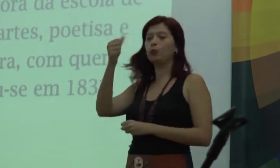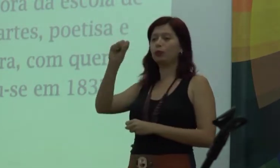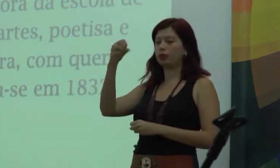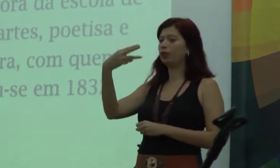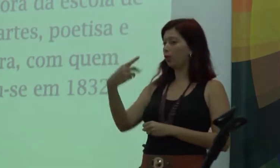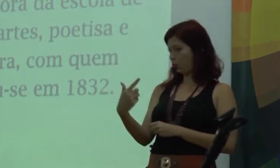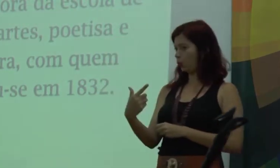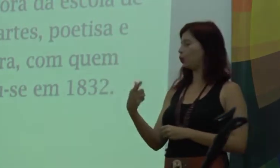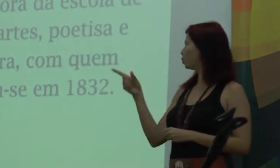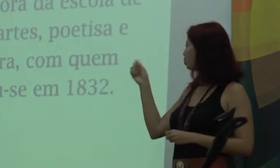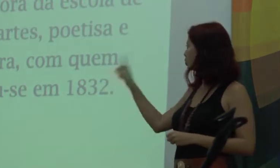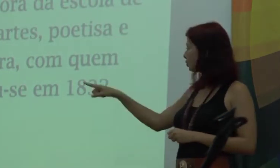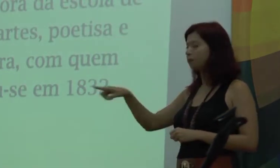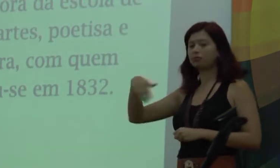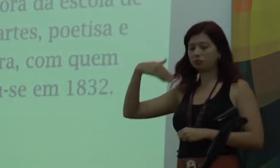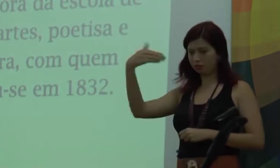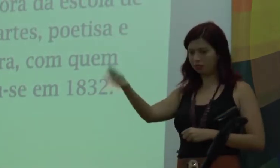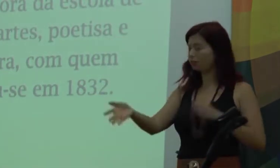casar em